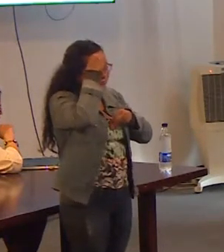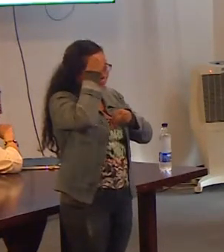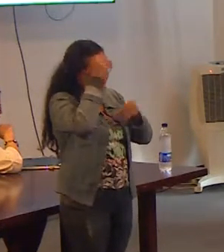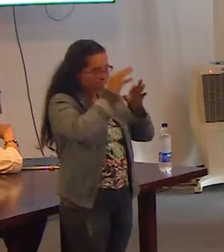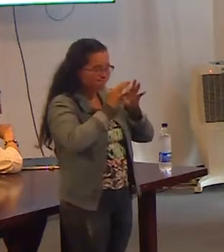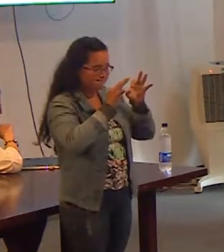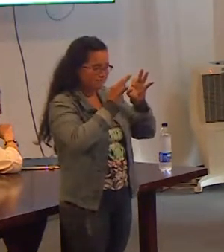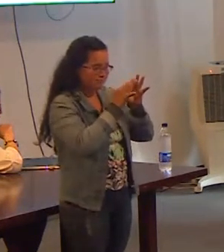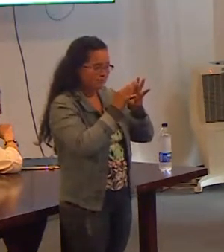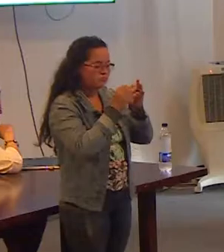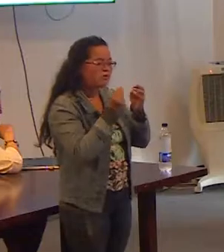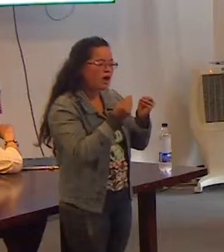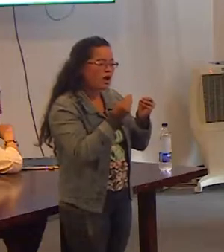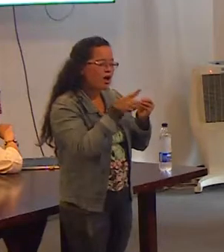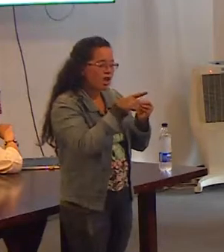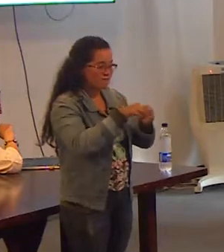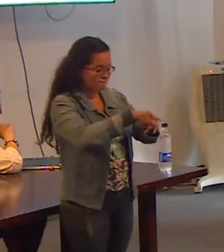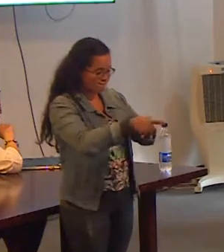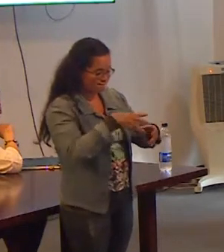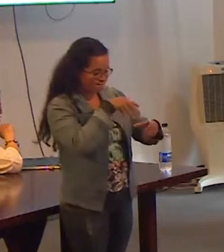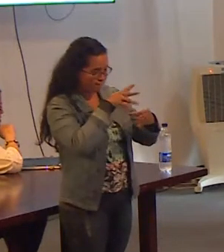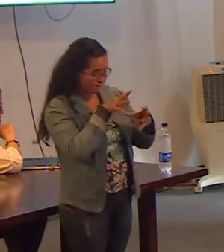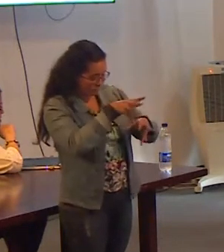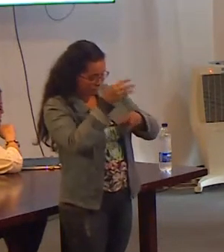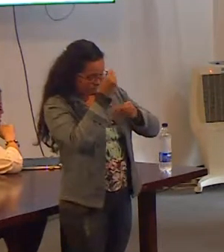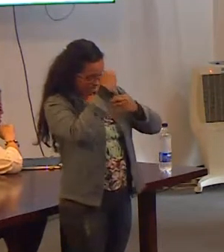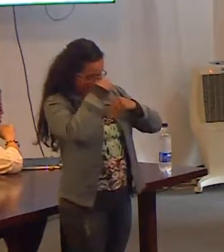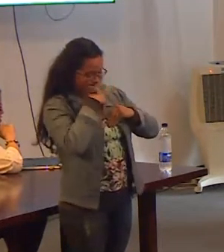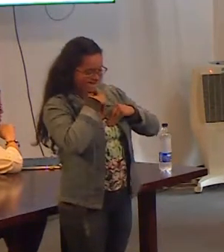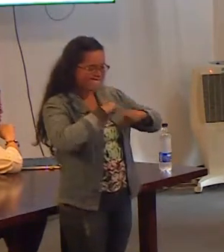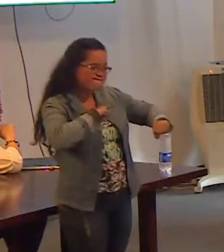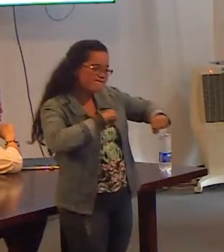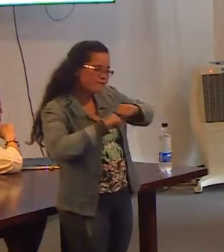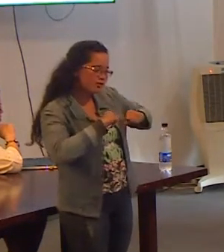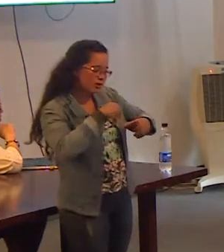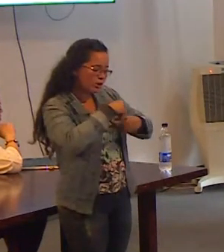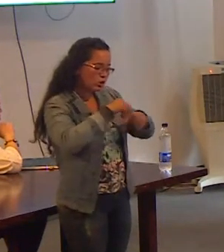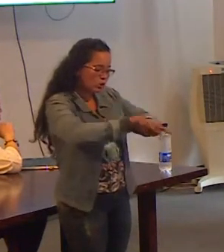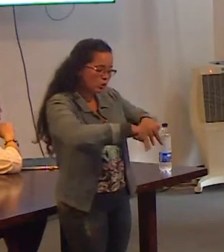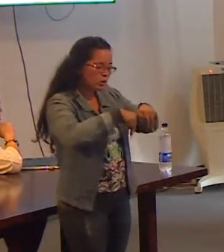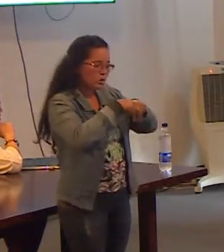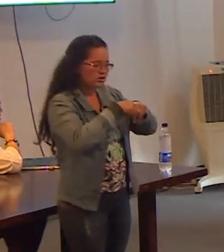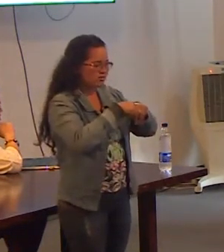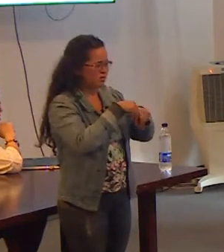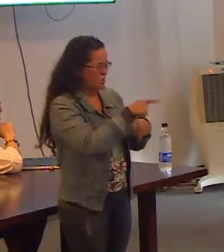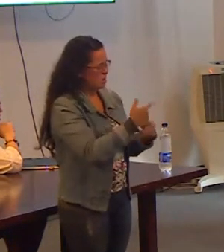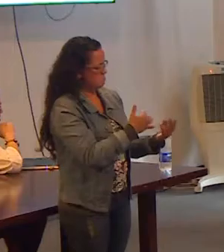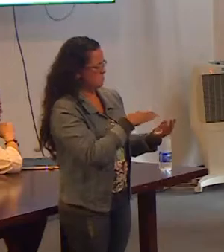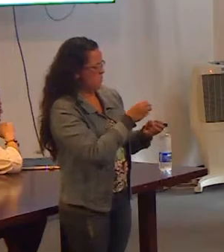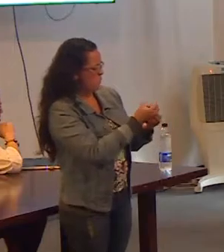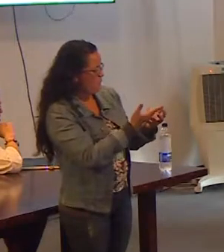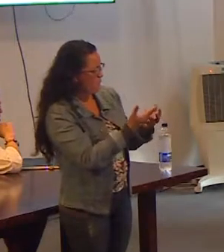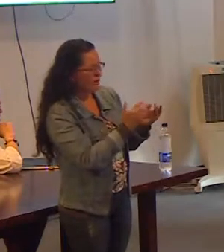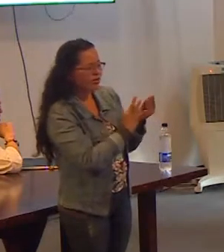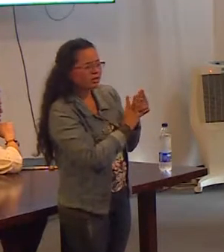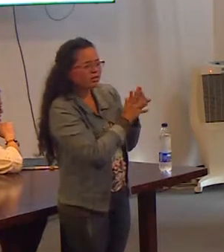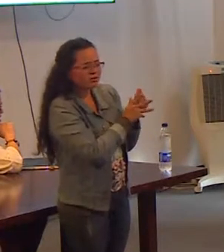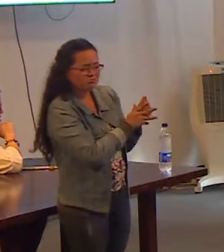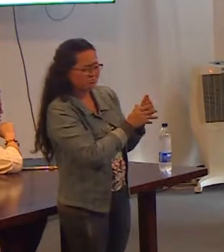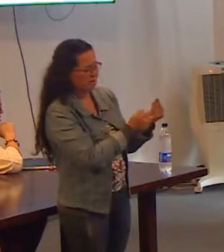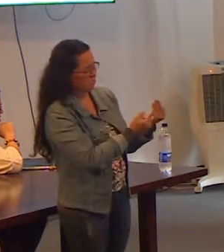permita convertirse en sujetos activos en la sociedad, rompiendo los estándares estéticos establecidos desde